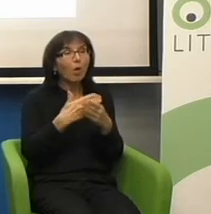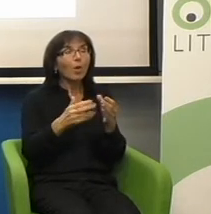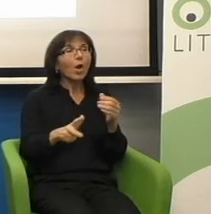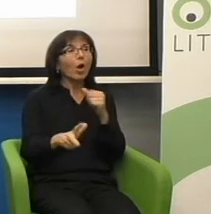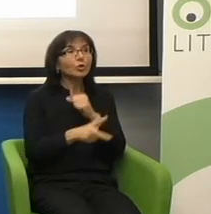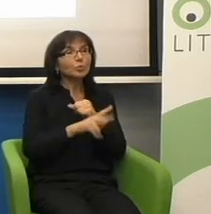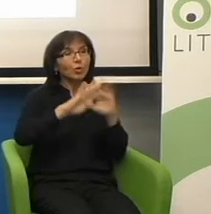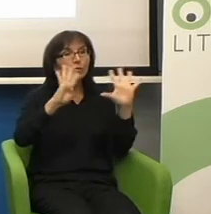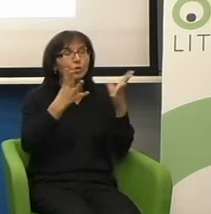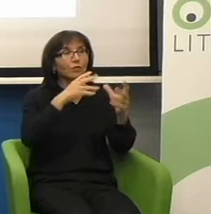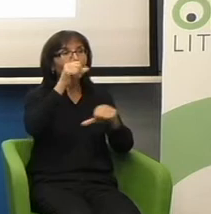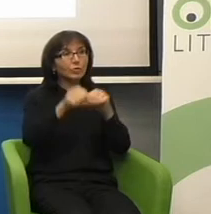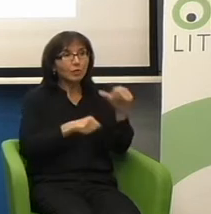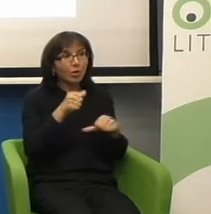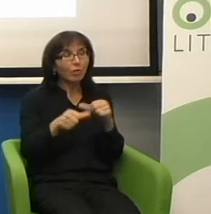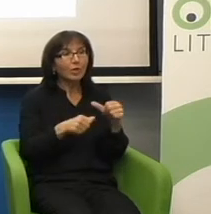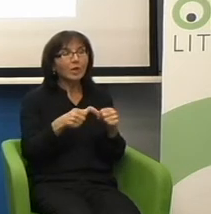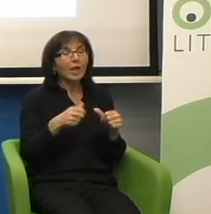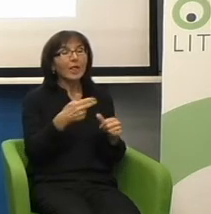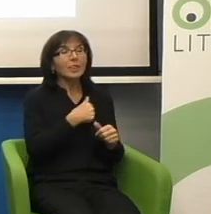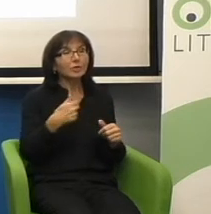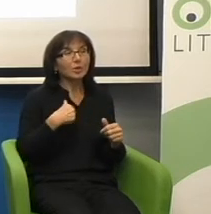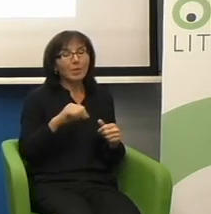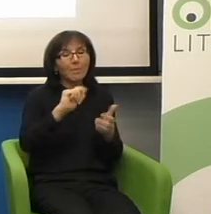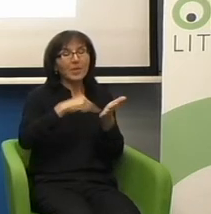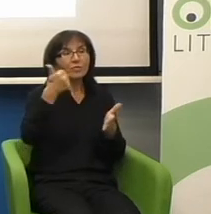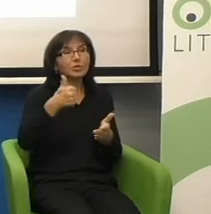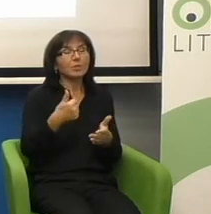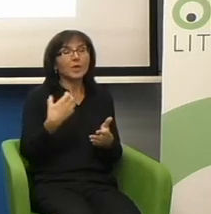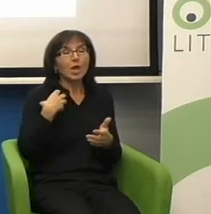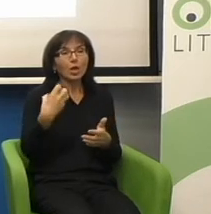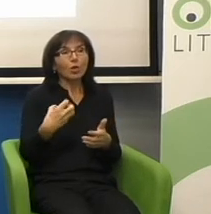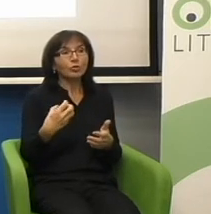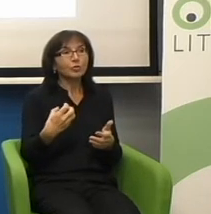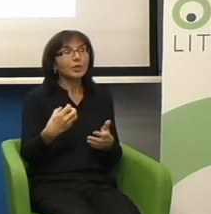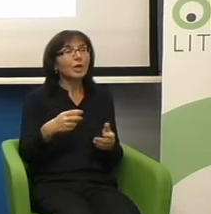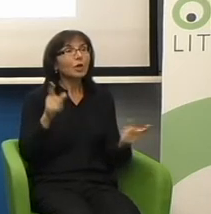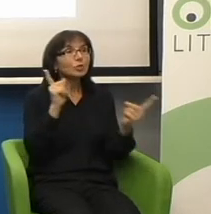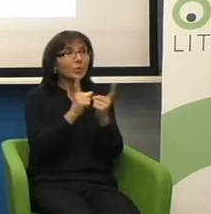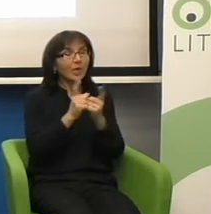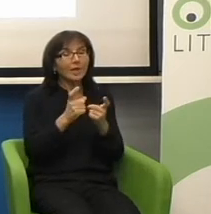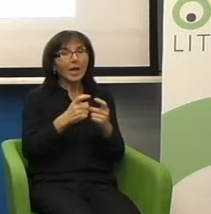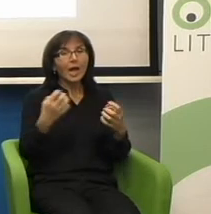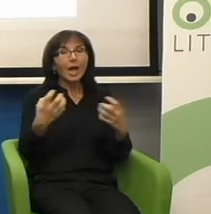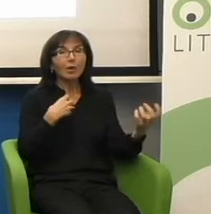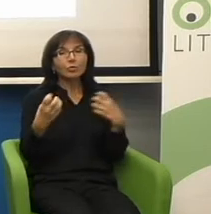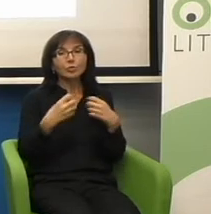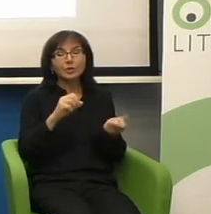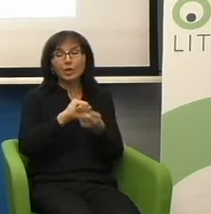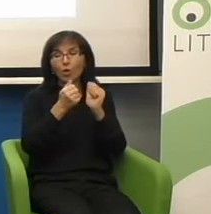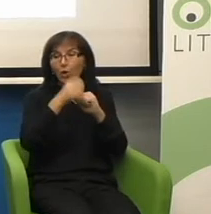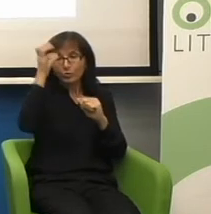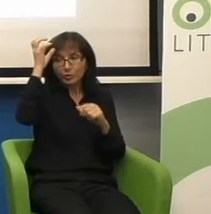1989 w Szczecinie, a naszymi gośćmi, pierwszymi gośćmi spotkania autorskiego są pani Dorota Karaś i